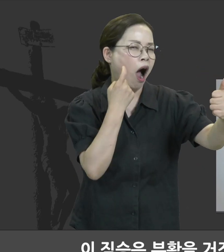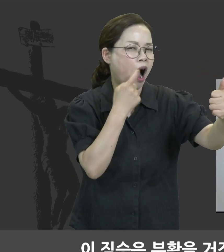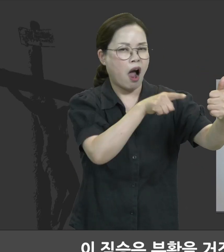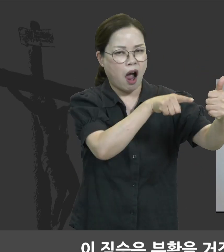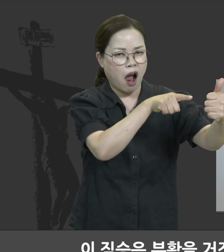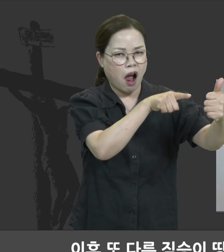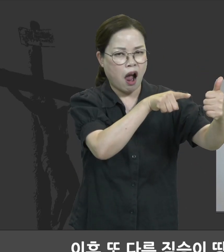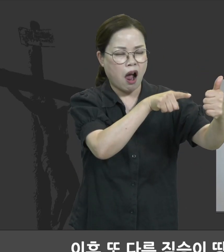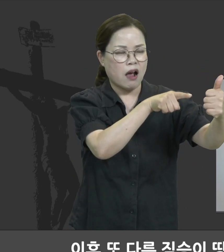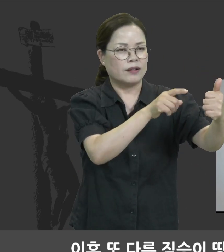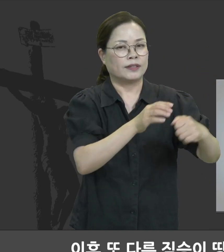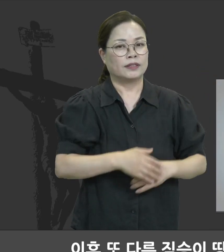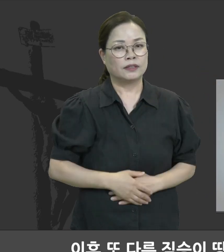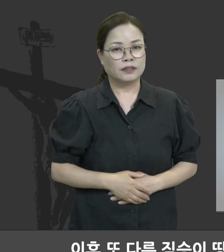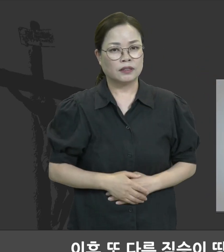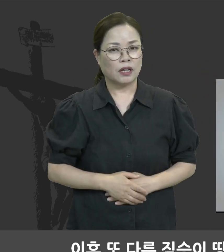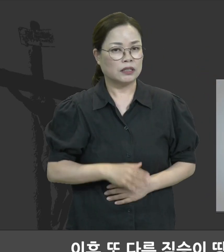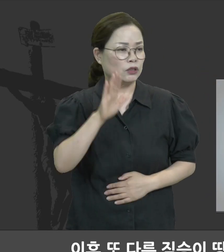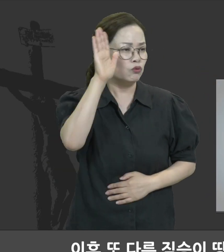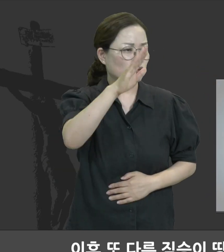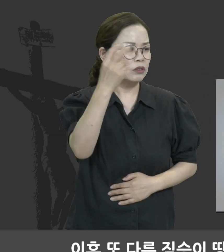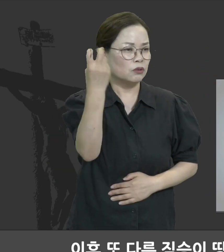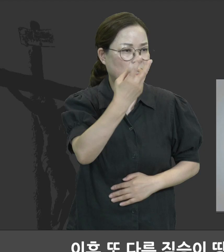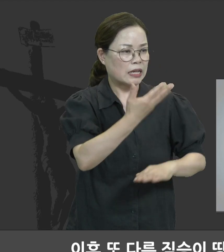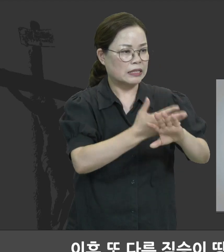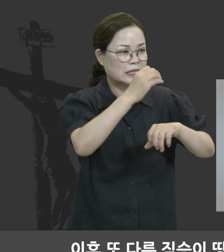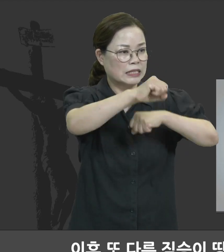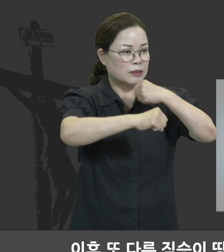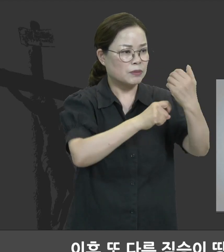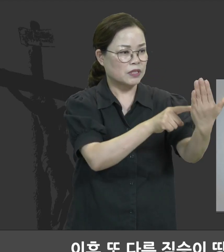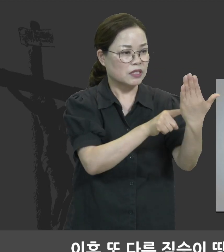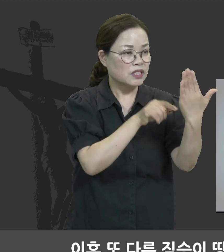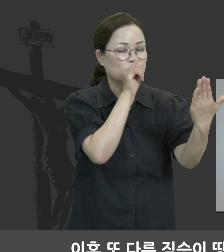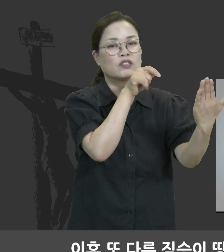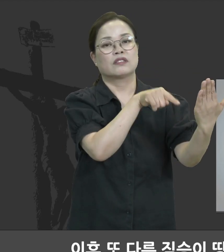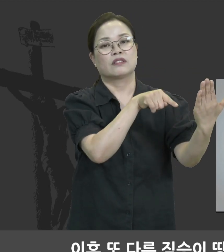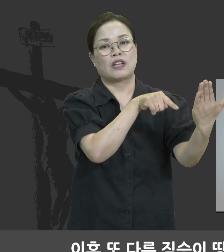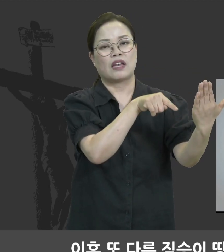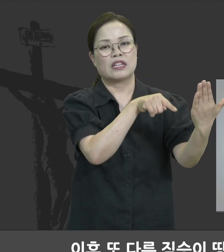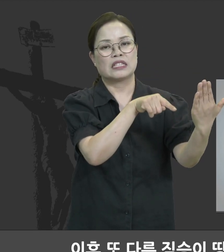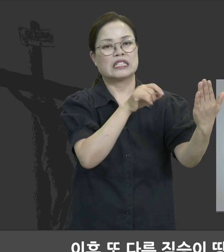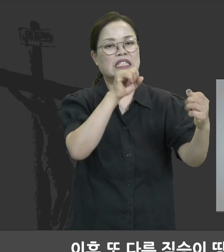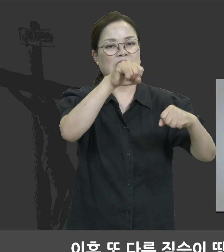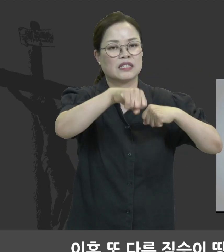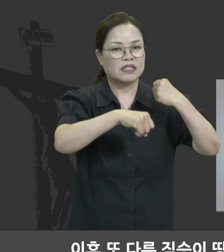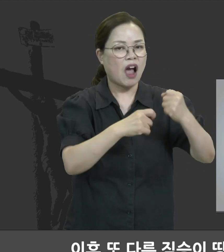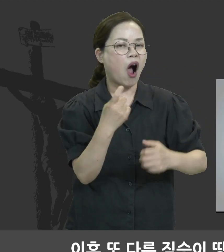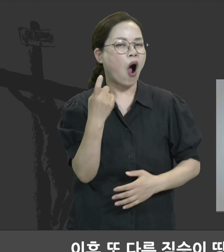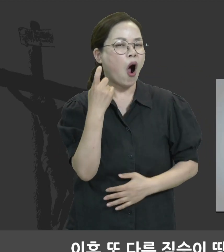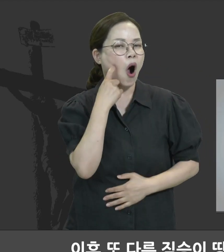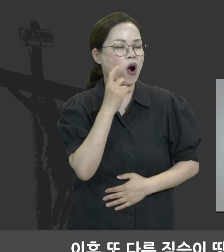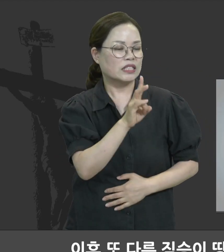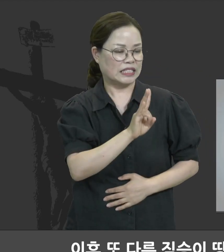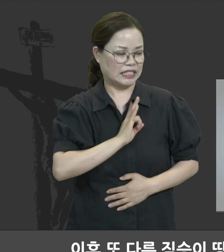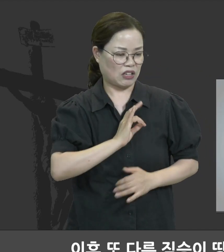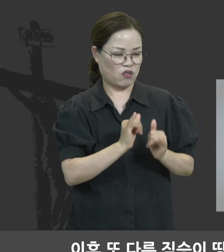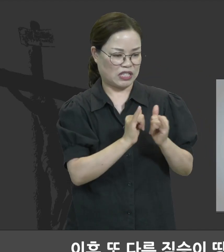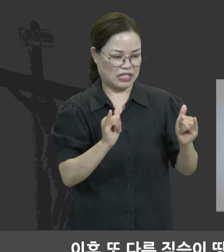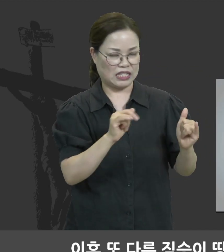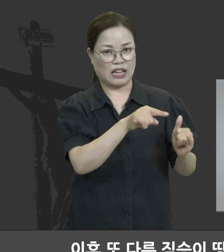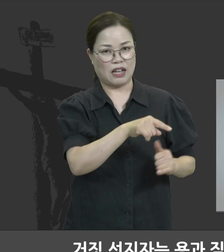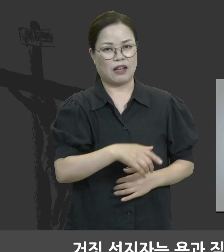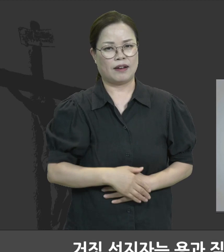행세를 합니다. 이후 또 다른 짐승이 땅에서 올라오는데 이 짐승은 거짓 선지자로